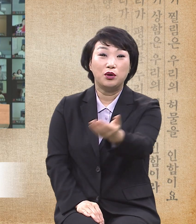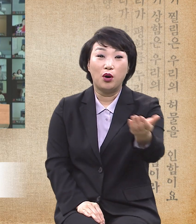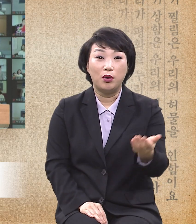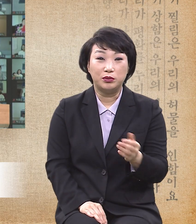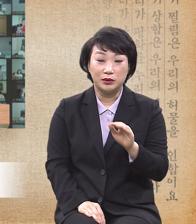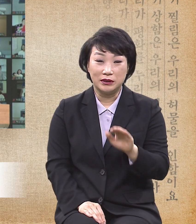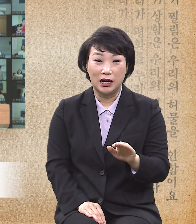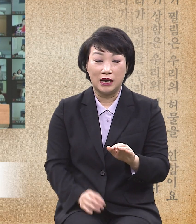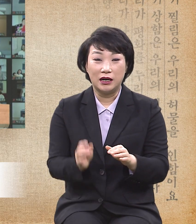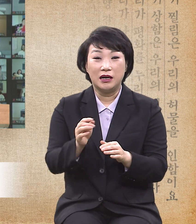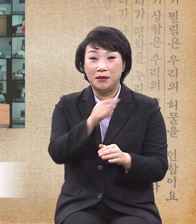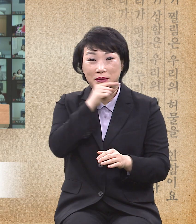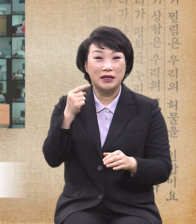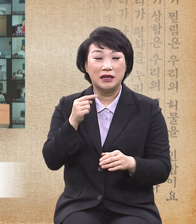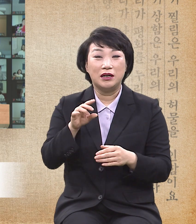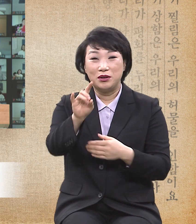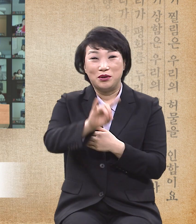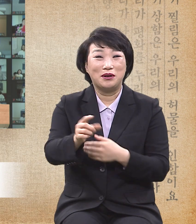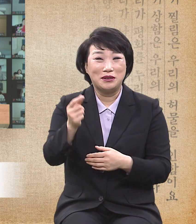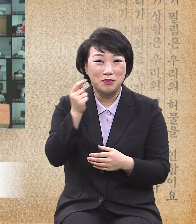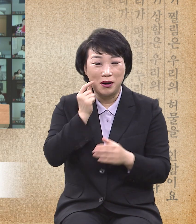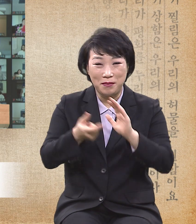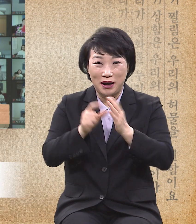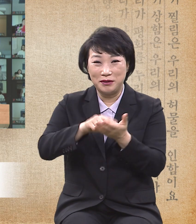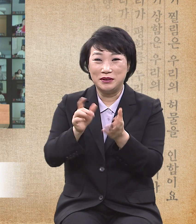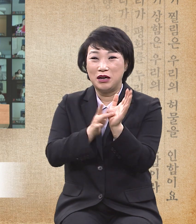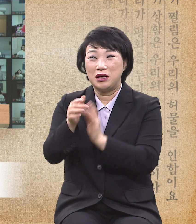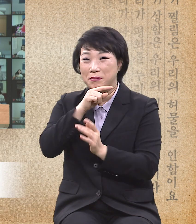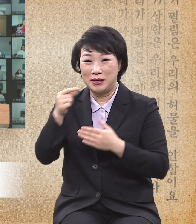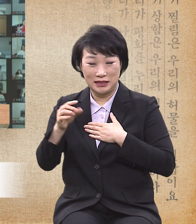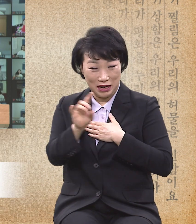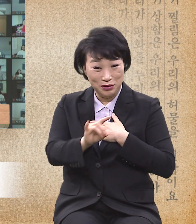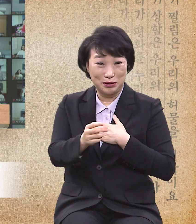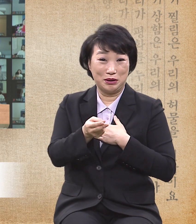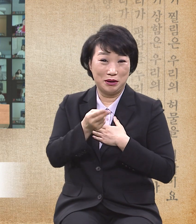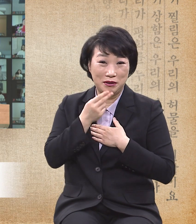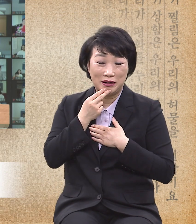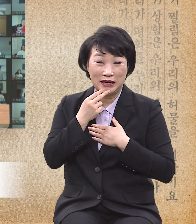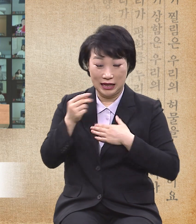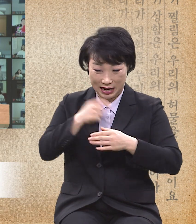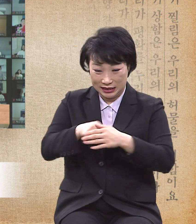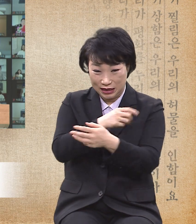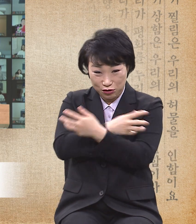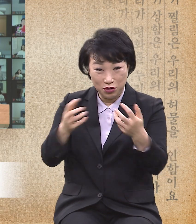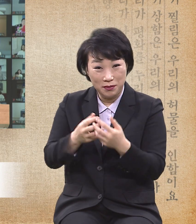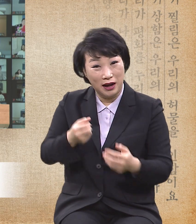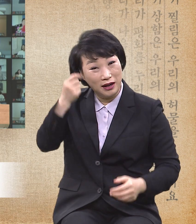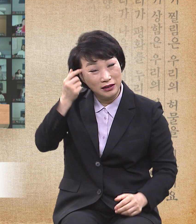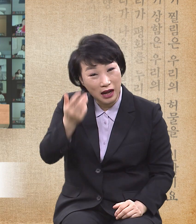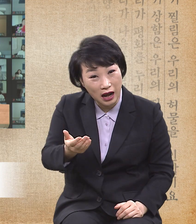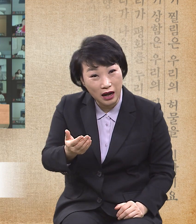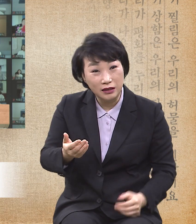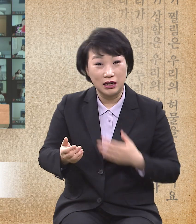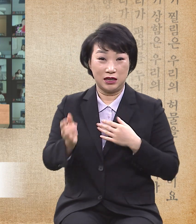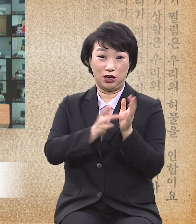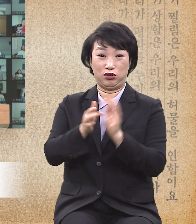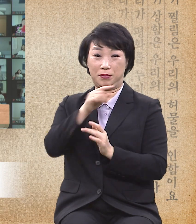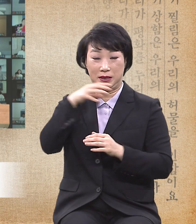여러분에게는 피는 못 속일 만큼 예수 피가 속이지 못하도록 내 안에 있느냐? 나는 이